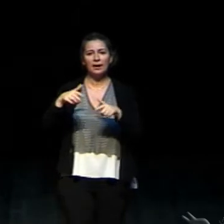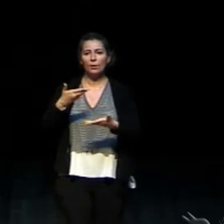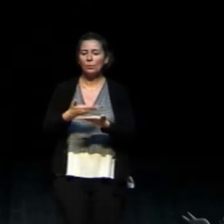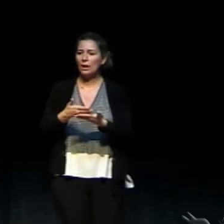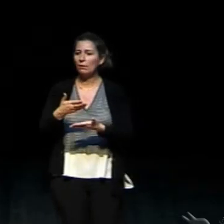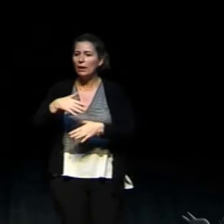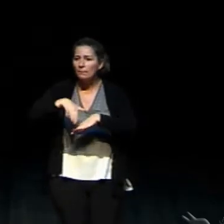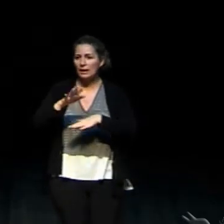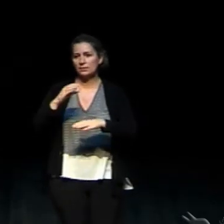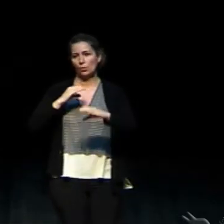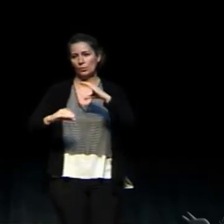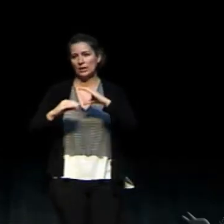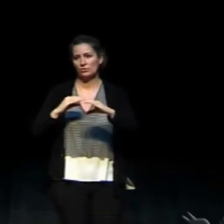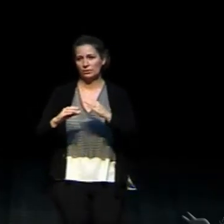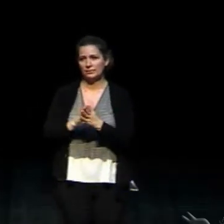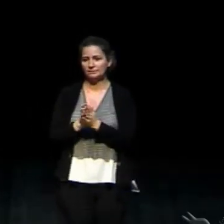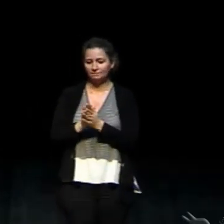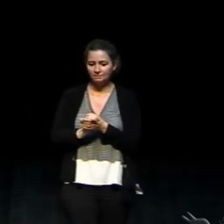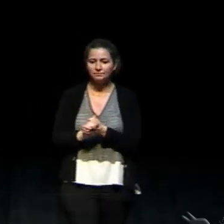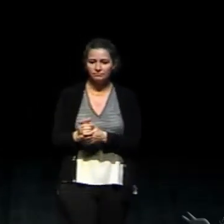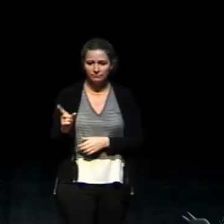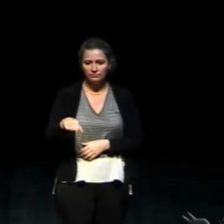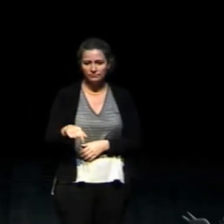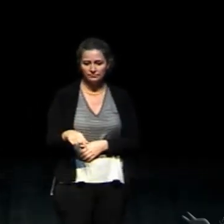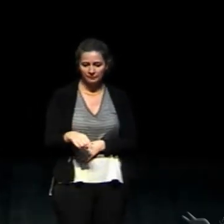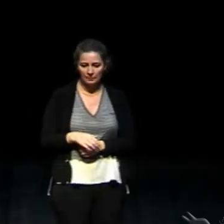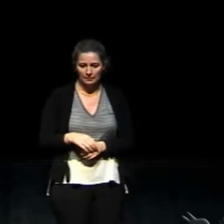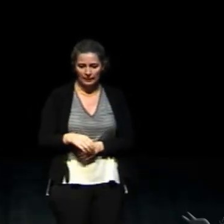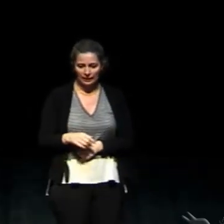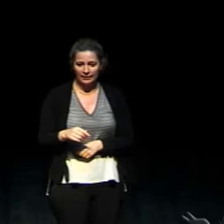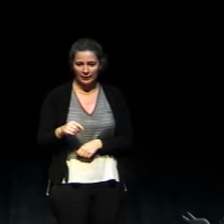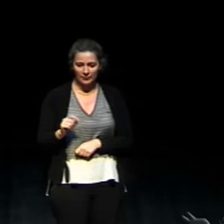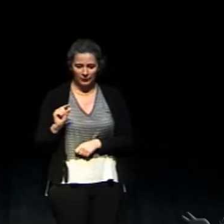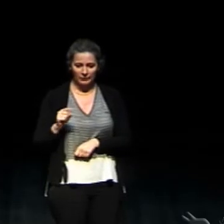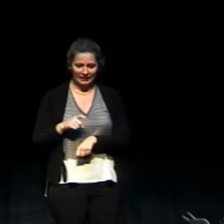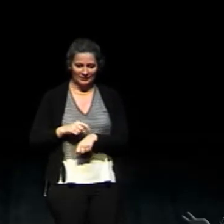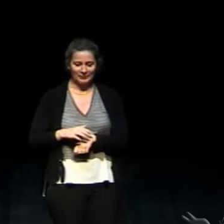elocucionária, sociolinguística, e todas elas favorecem no processo de comunicação.